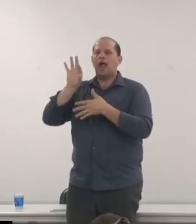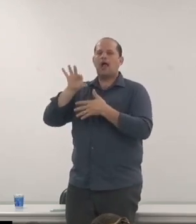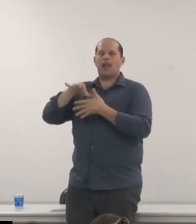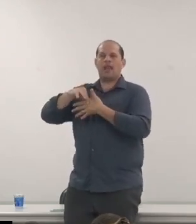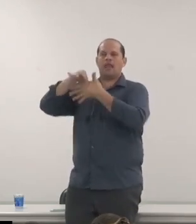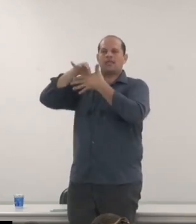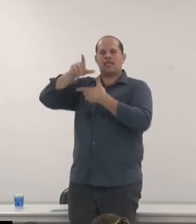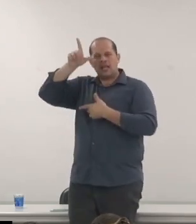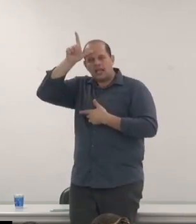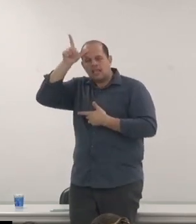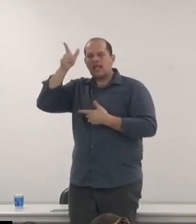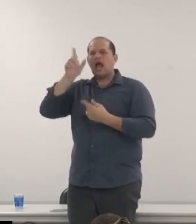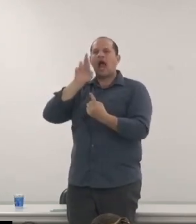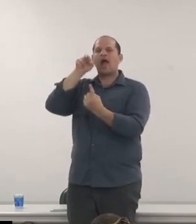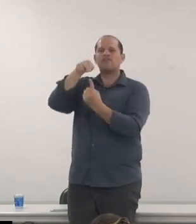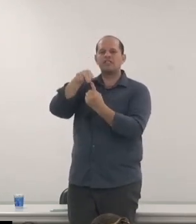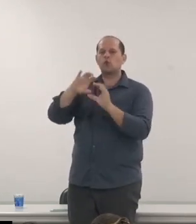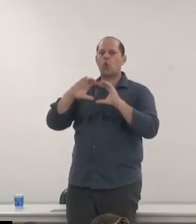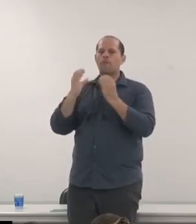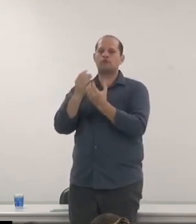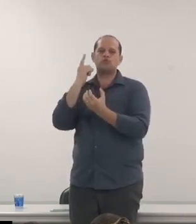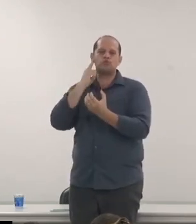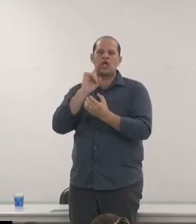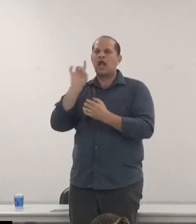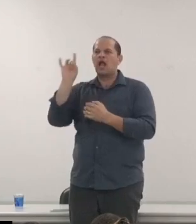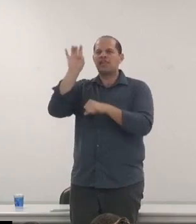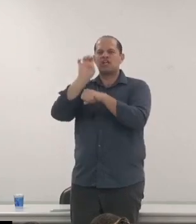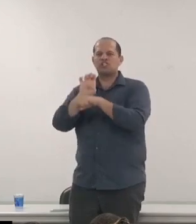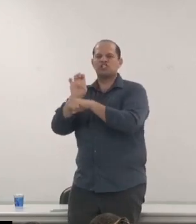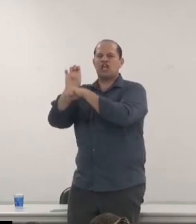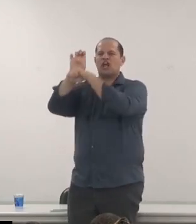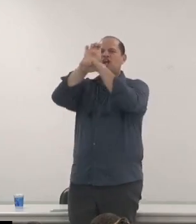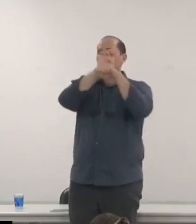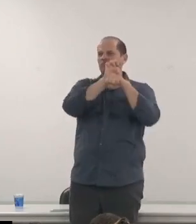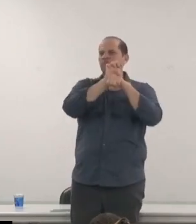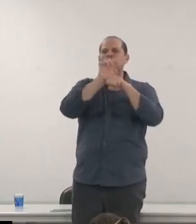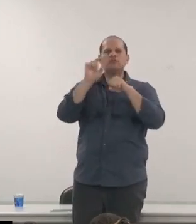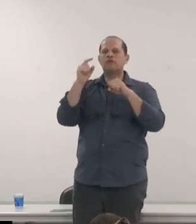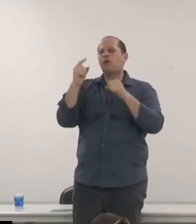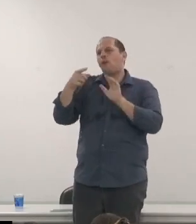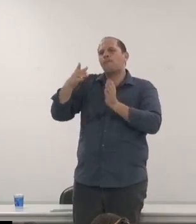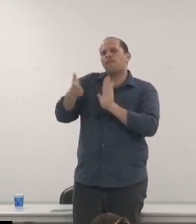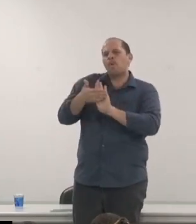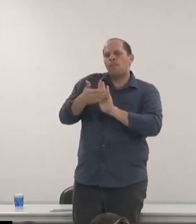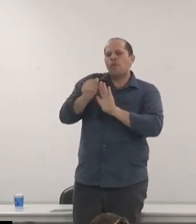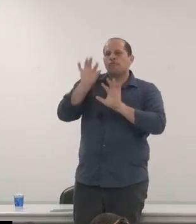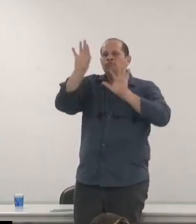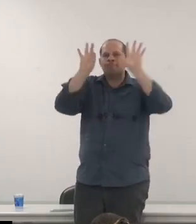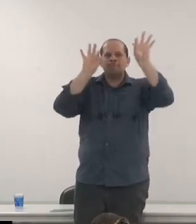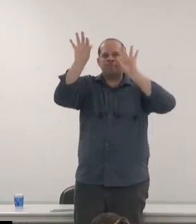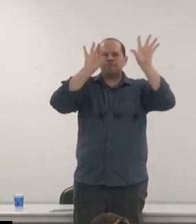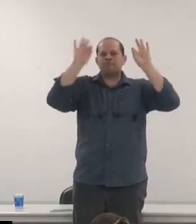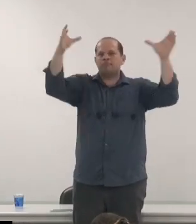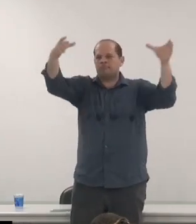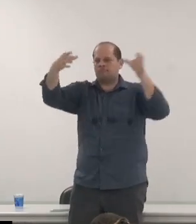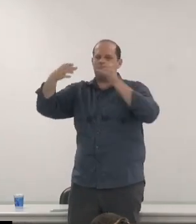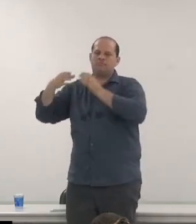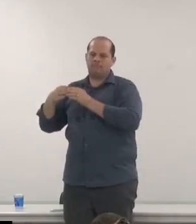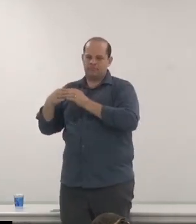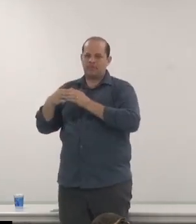fez registros em vídeos de surdos, líderes e referências da comunidade surda do